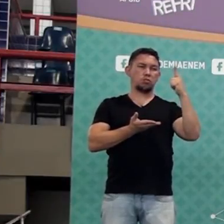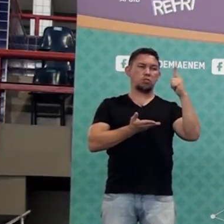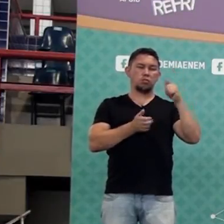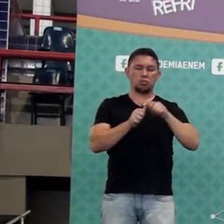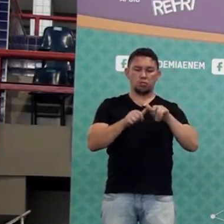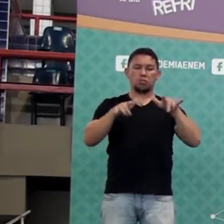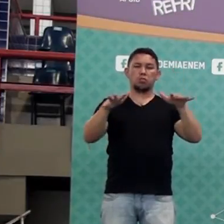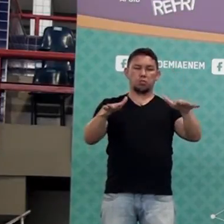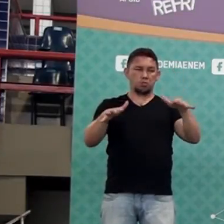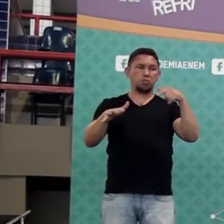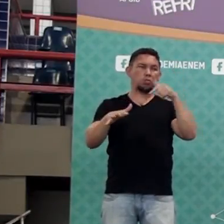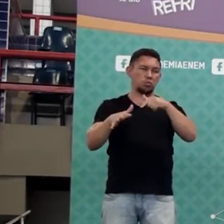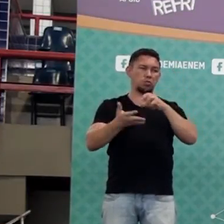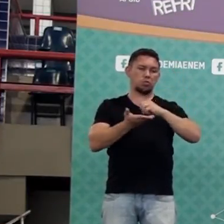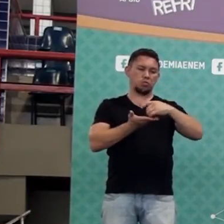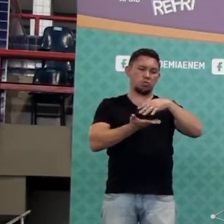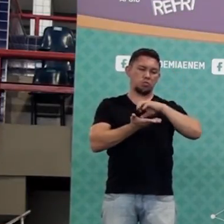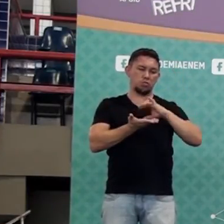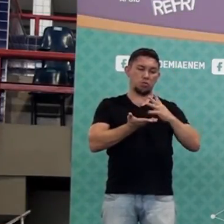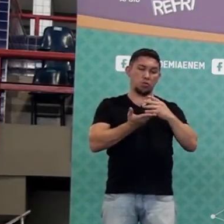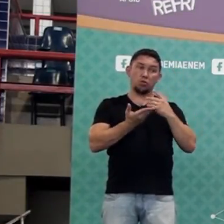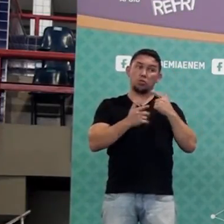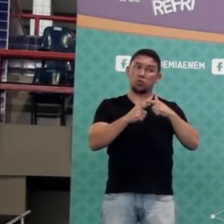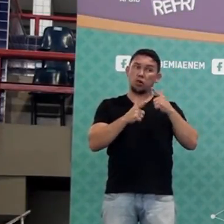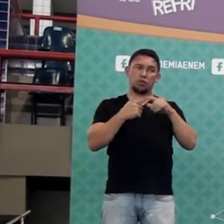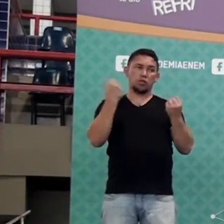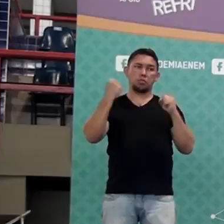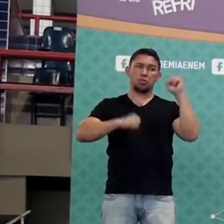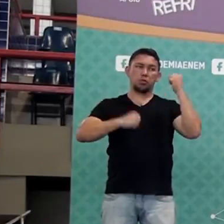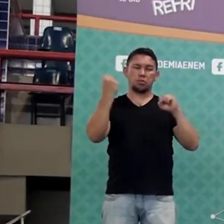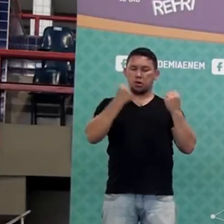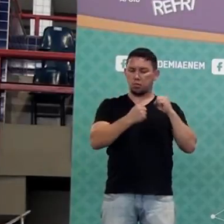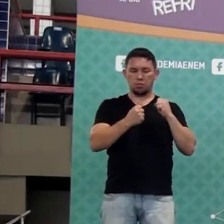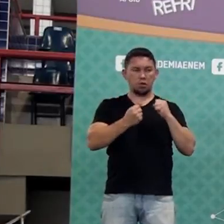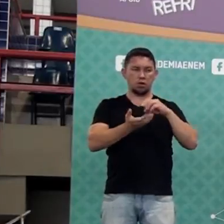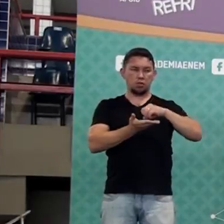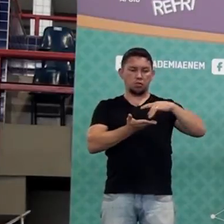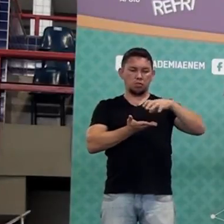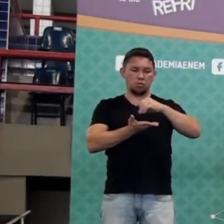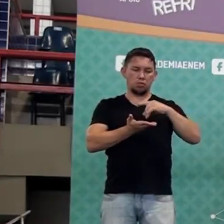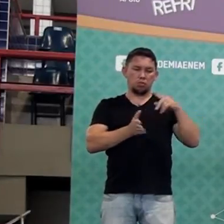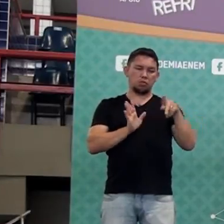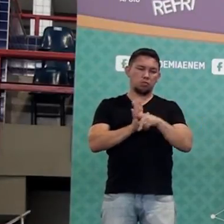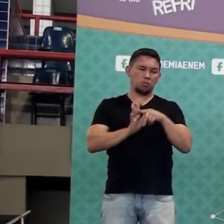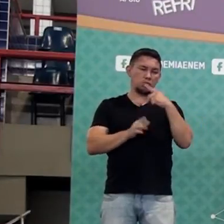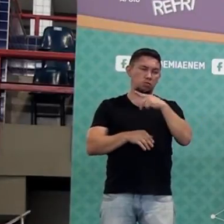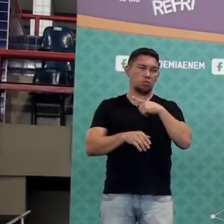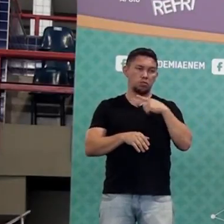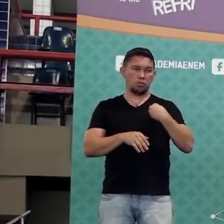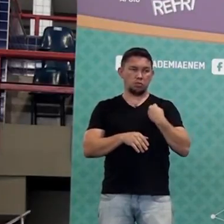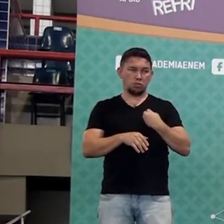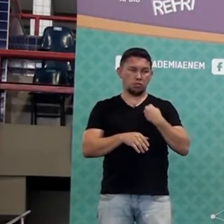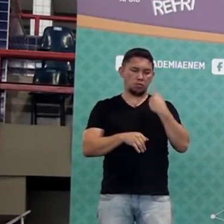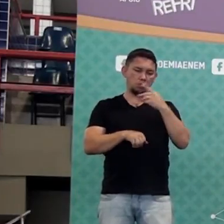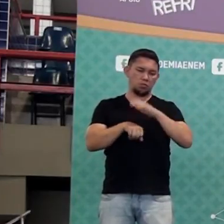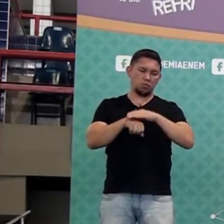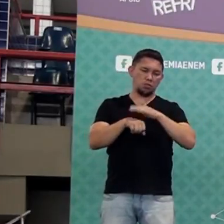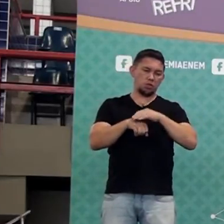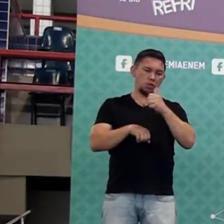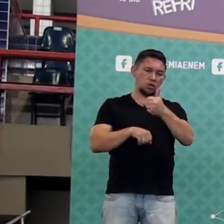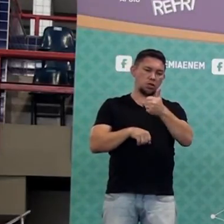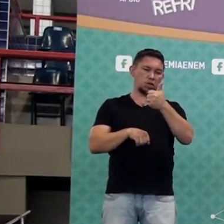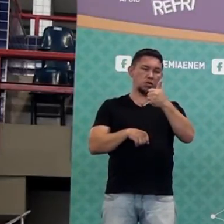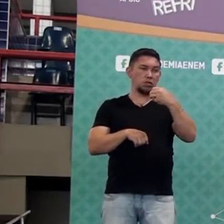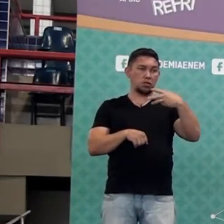um vazamento de material radioativo, mas não foi de usina nuclear. Era o Césio 137 que estava lá no equipamento